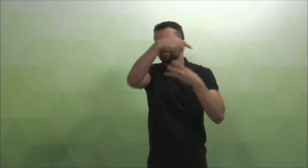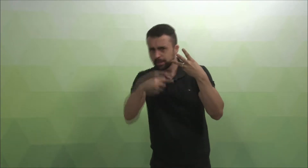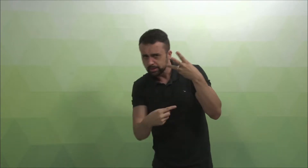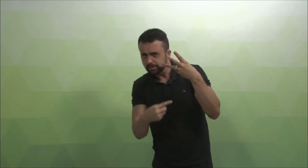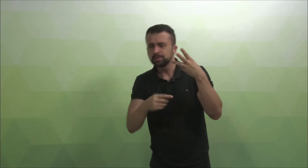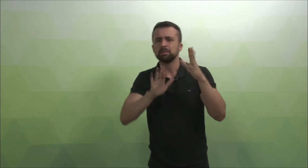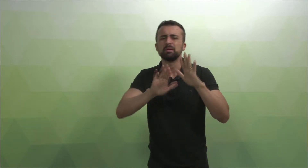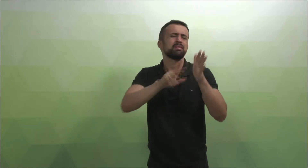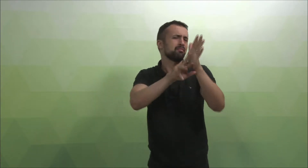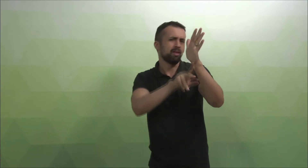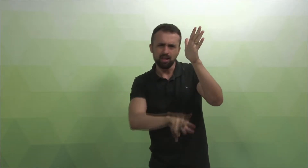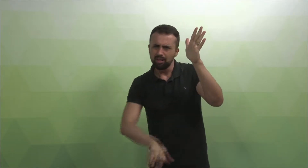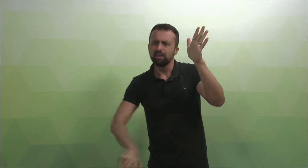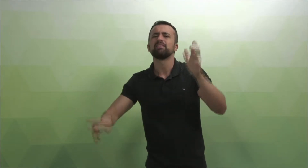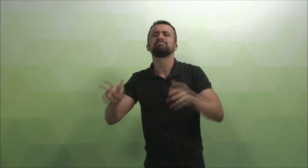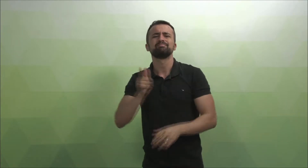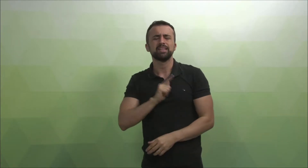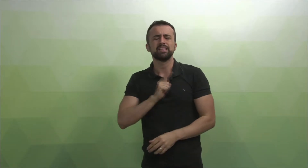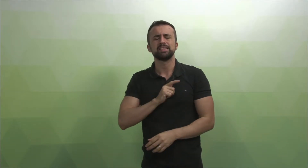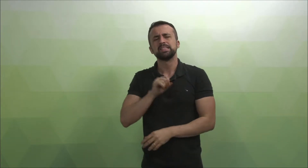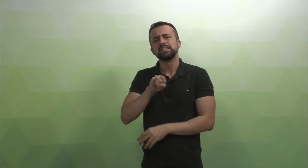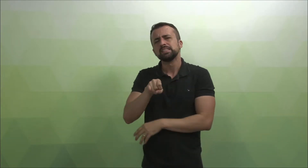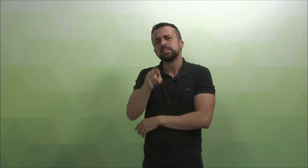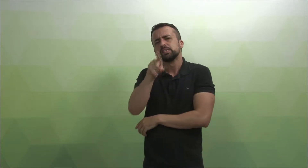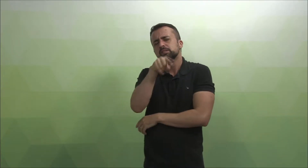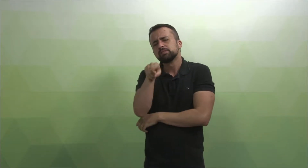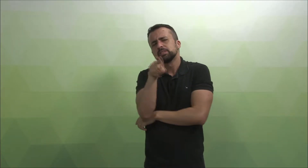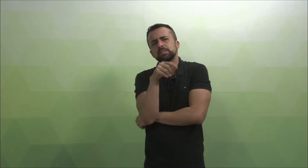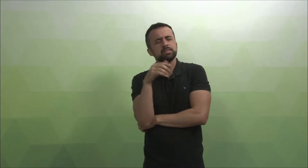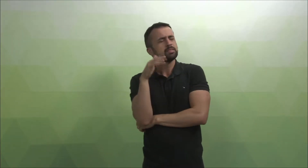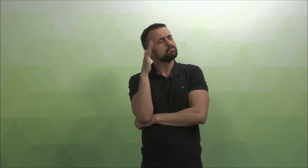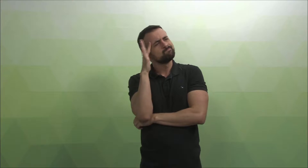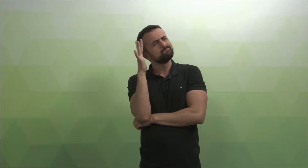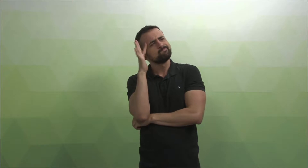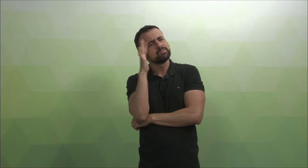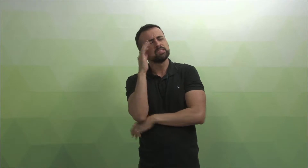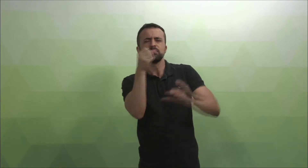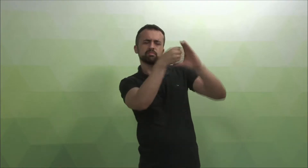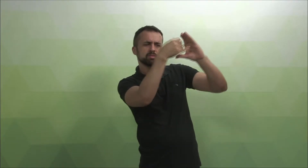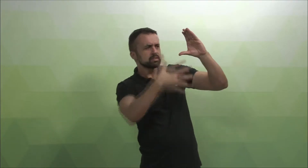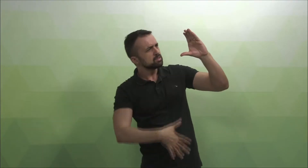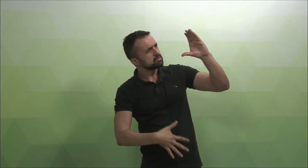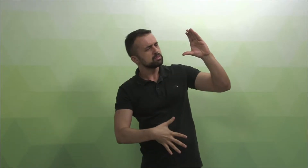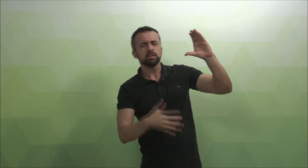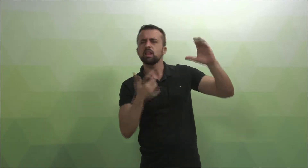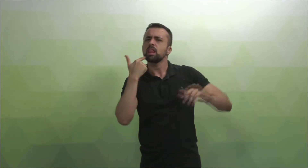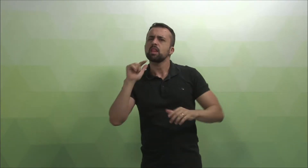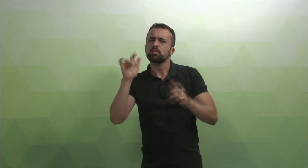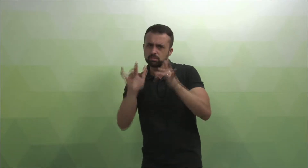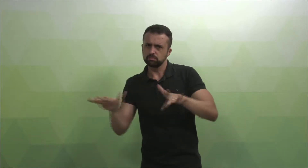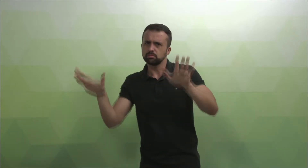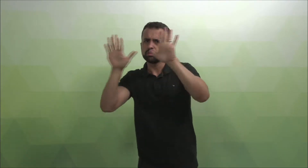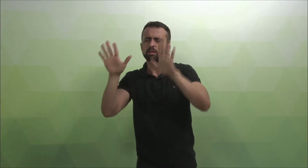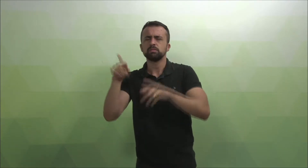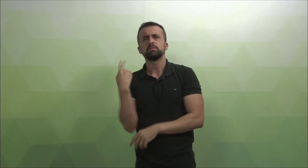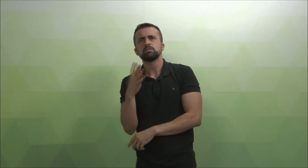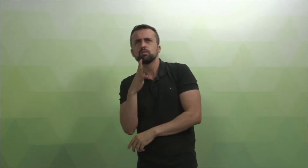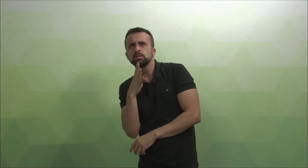características, mas existem mais. Se vocês analisam essas características e as línguas naturais, as